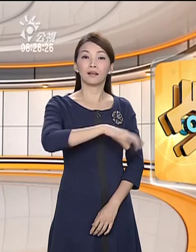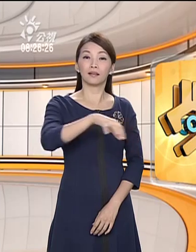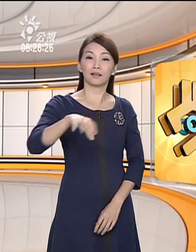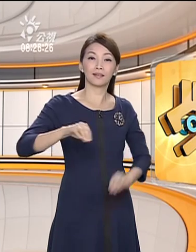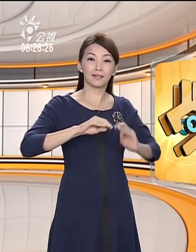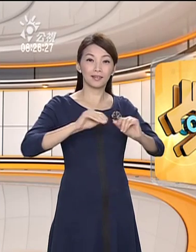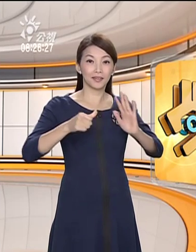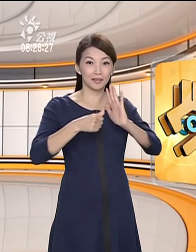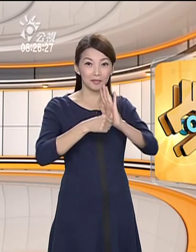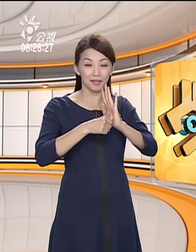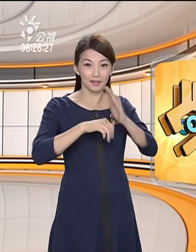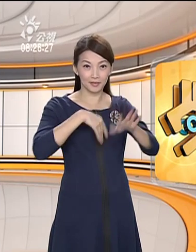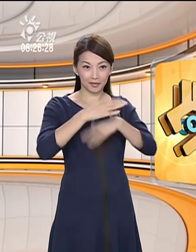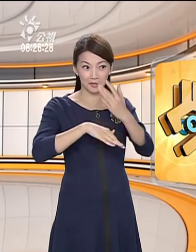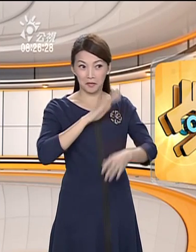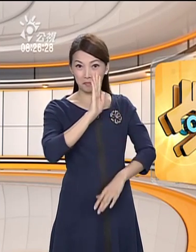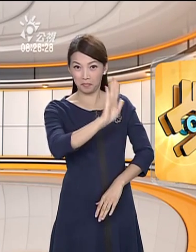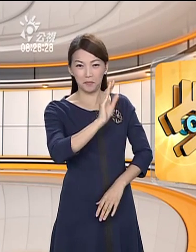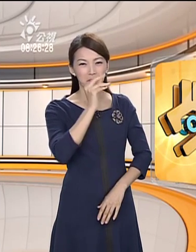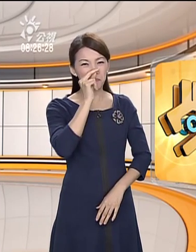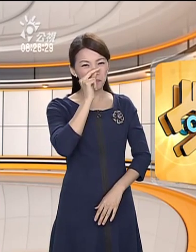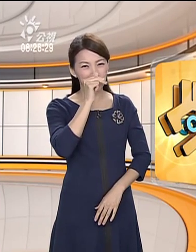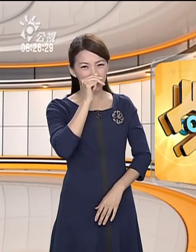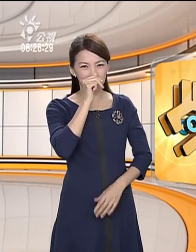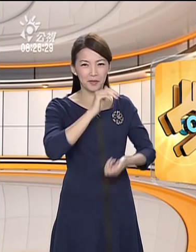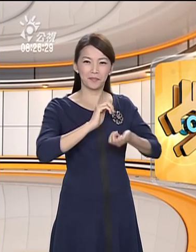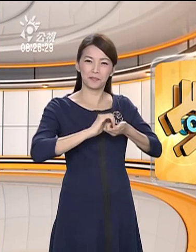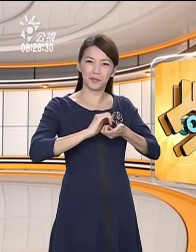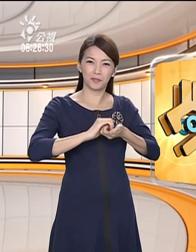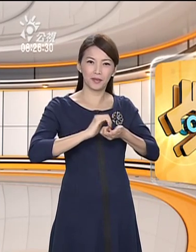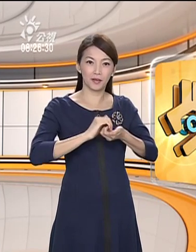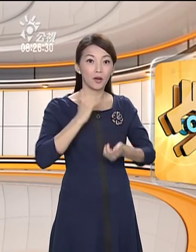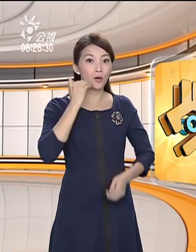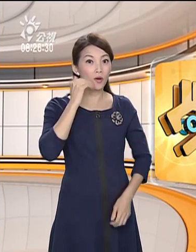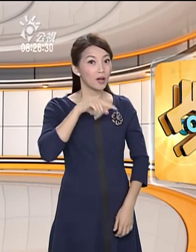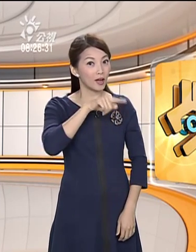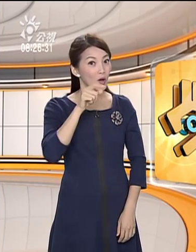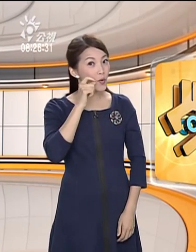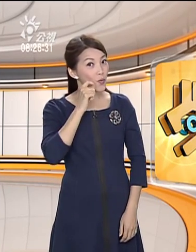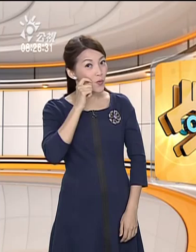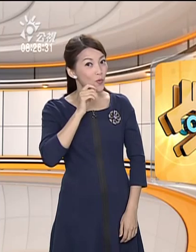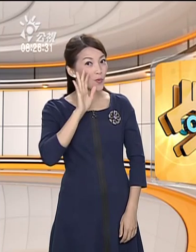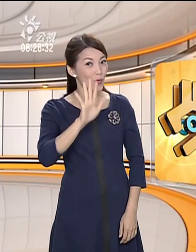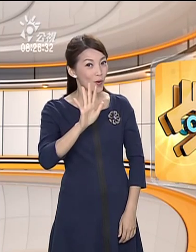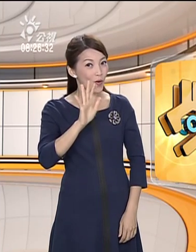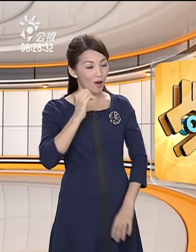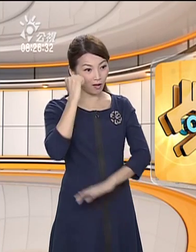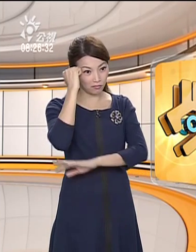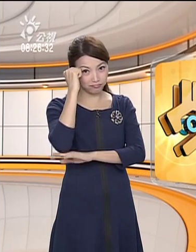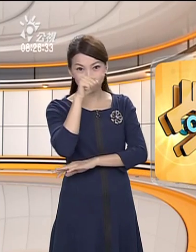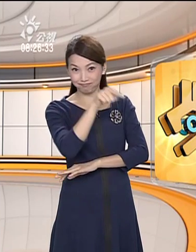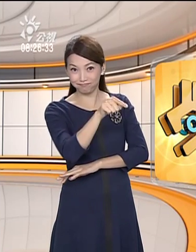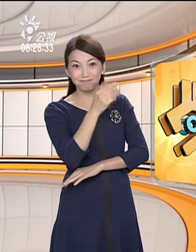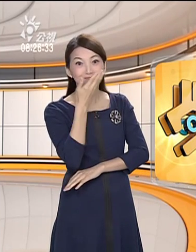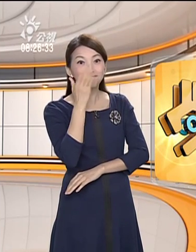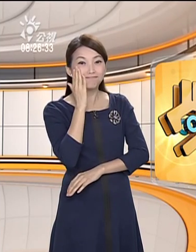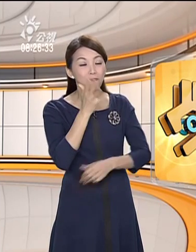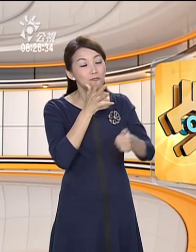各地的地名手语可能有特别的笔法，如果对这方面有兴趣，可以多去问问当地的听众朋